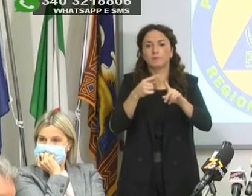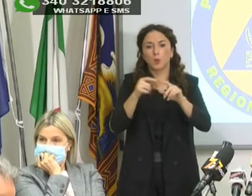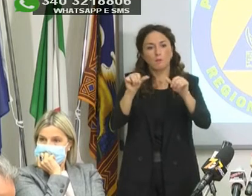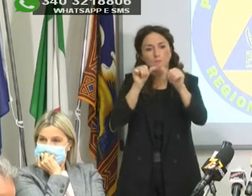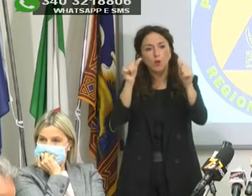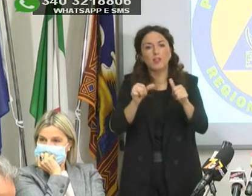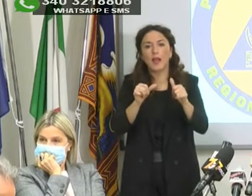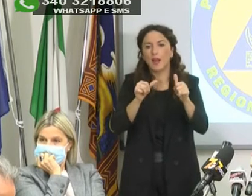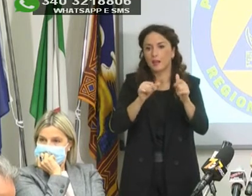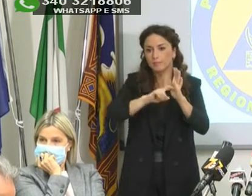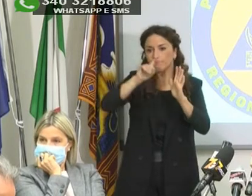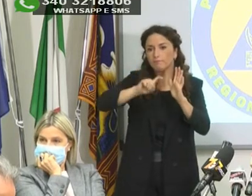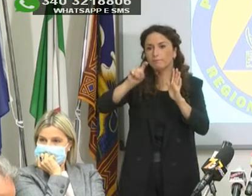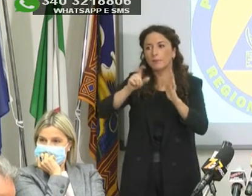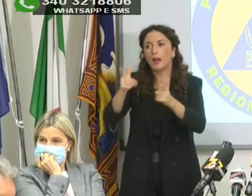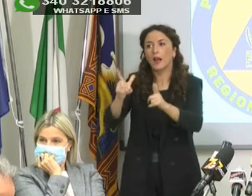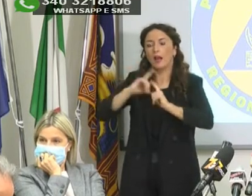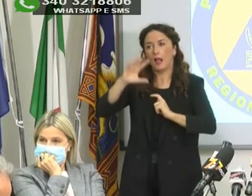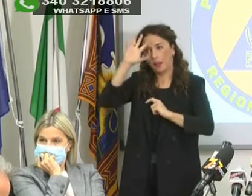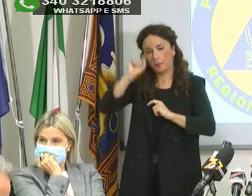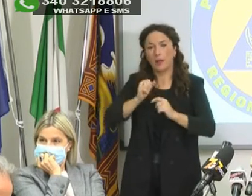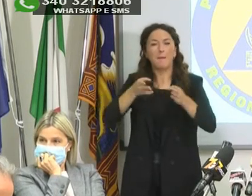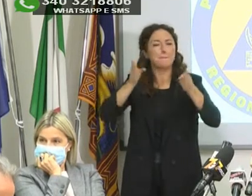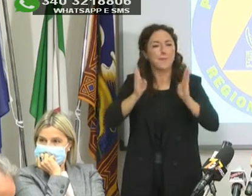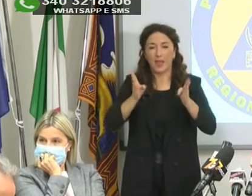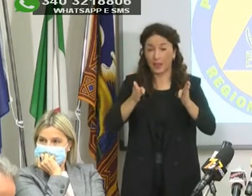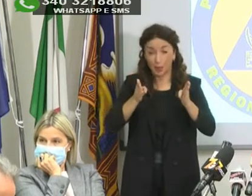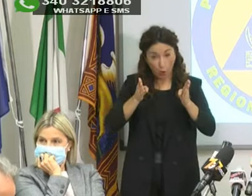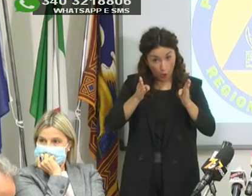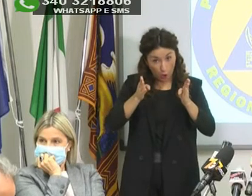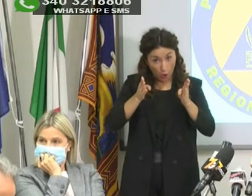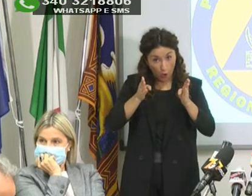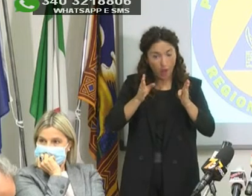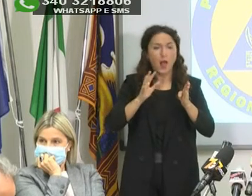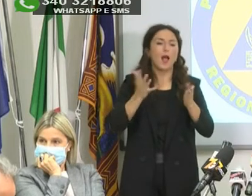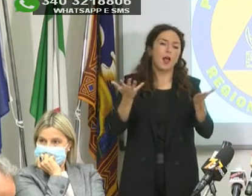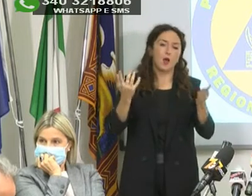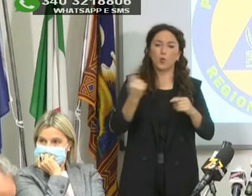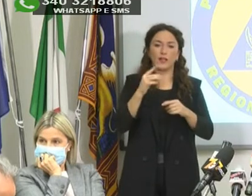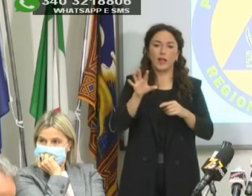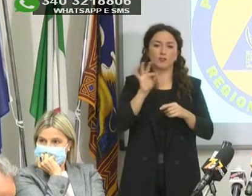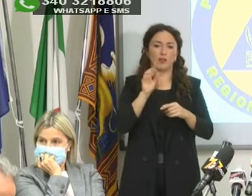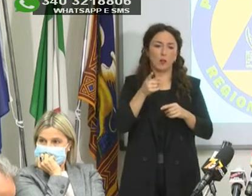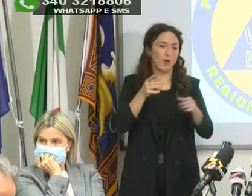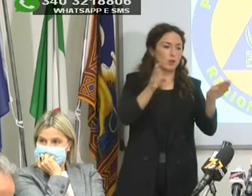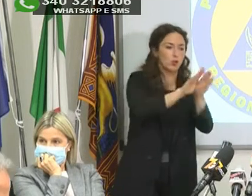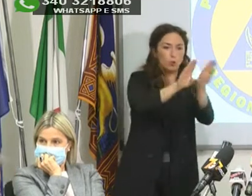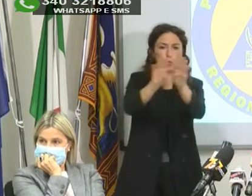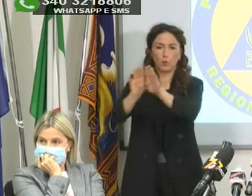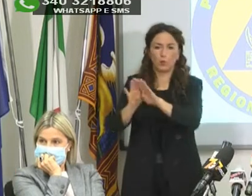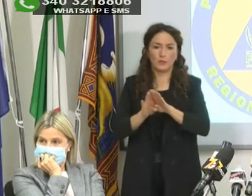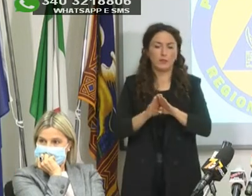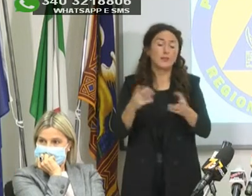danno un pericolo che non ti può permettere di fare altre scelte che chiudere tutto. Spero che non arrivi quel